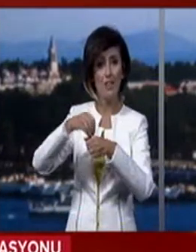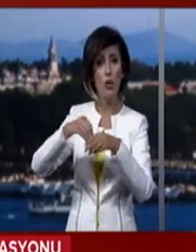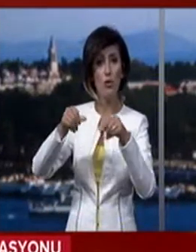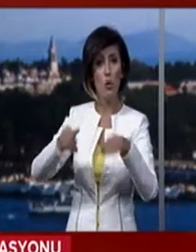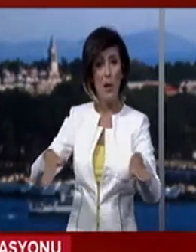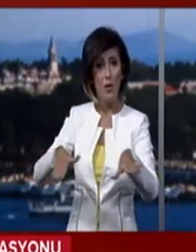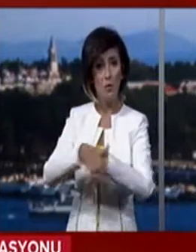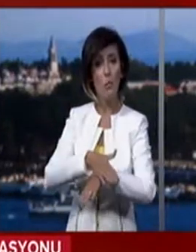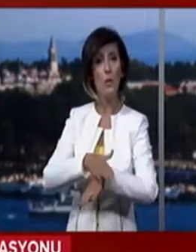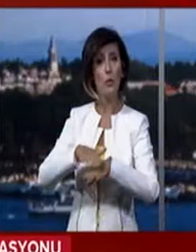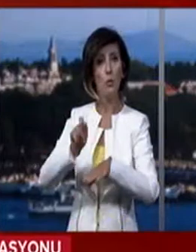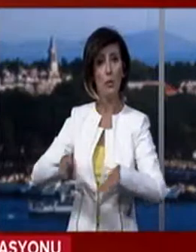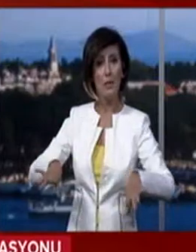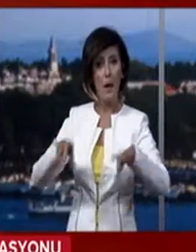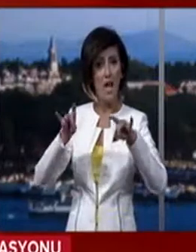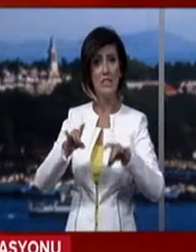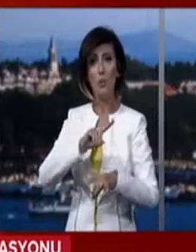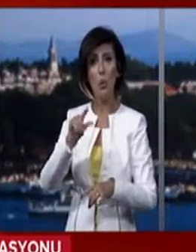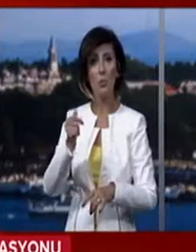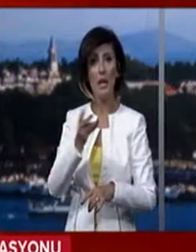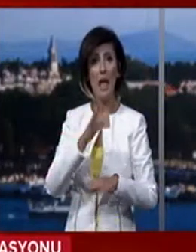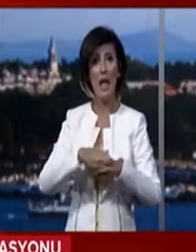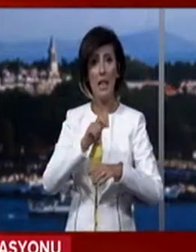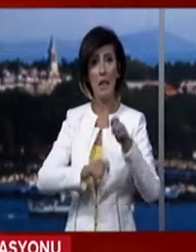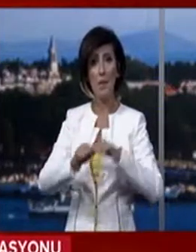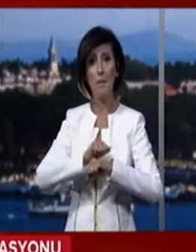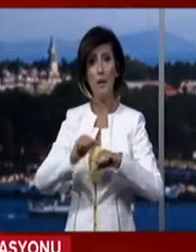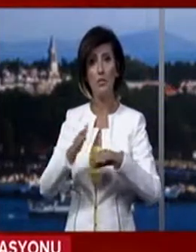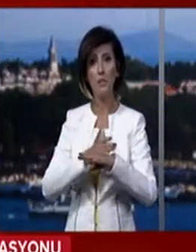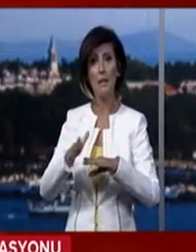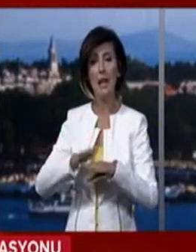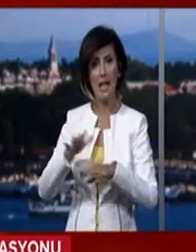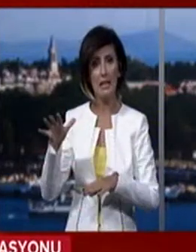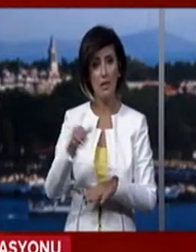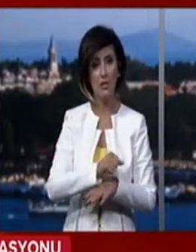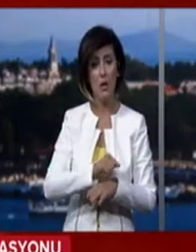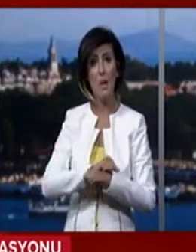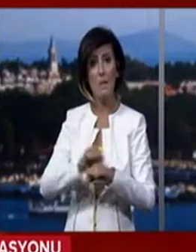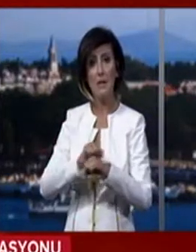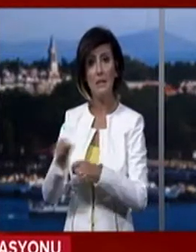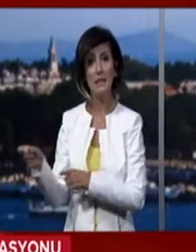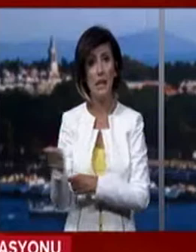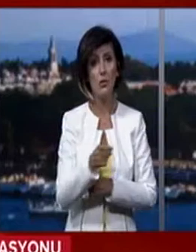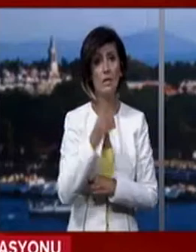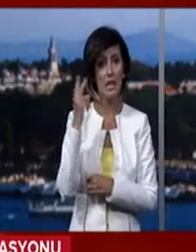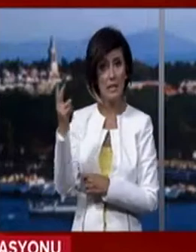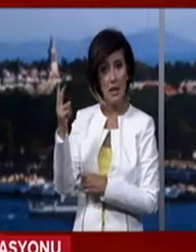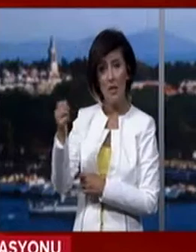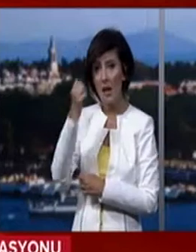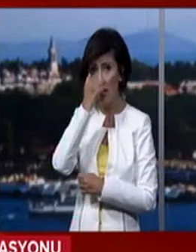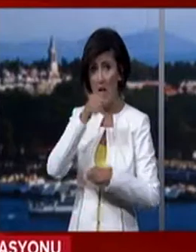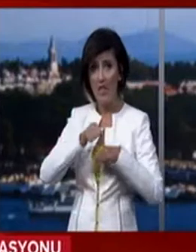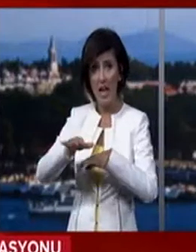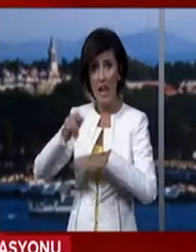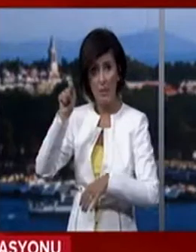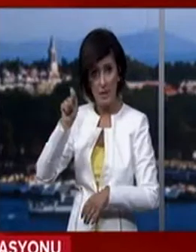gömülü kullanıma hazır 10 adet el yapımı patlayıcı madde ele geçirildi. Patlayıcıların teröristler tarafından kanlı